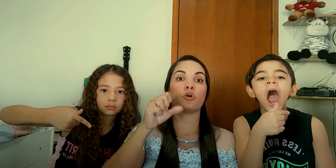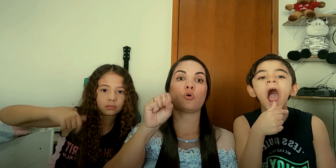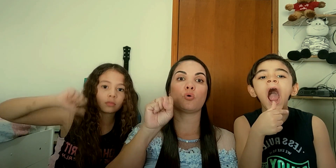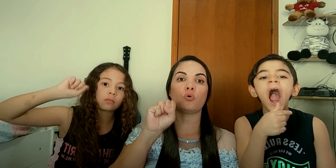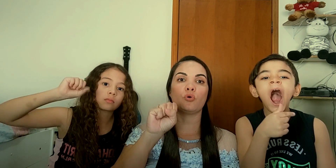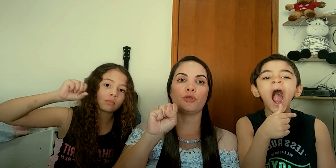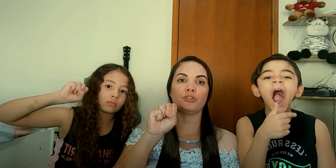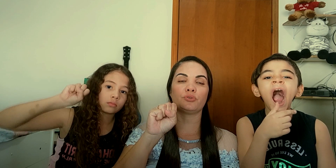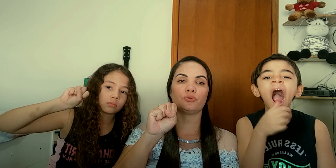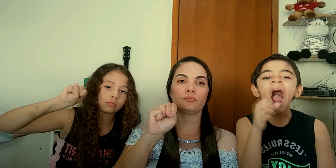Oito.